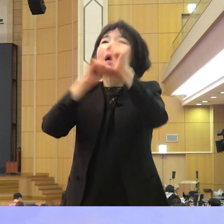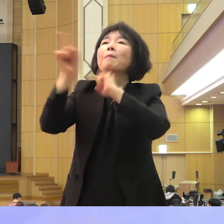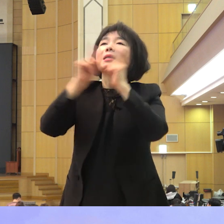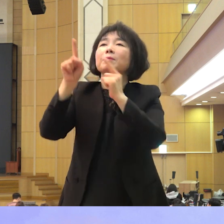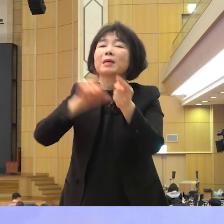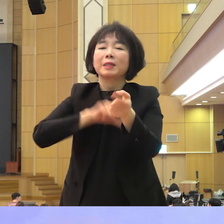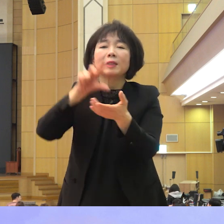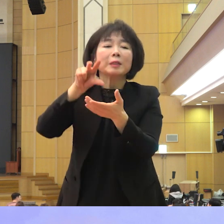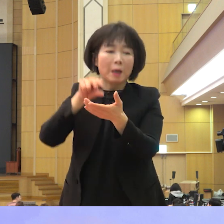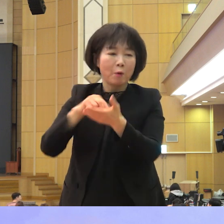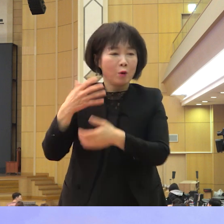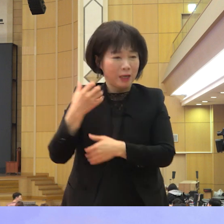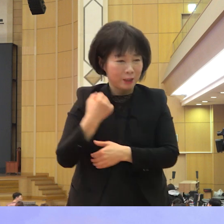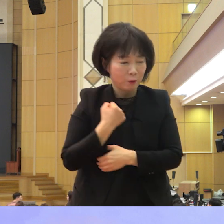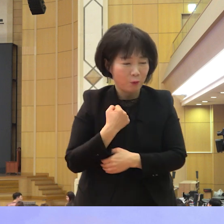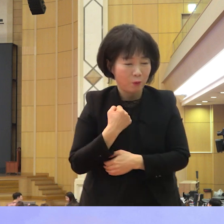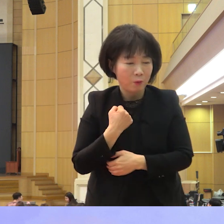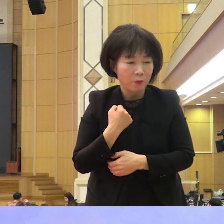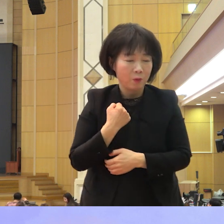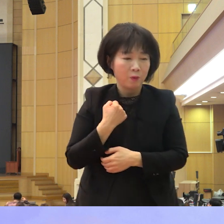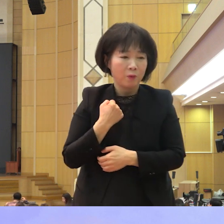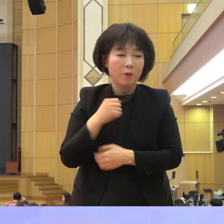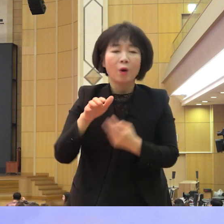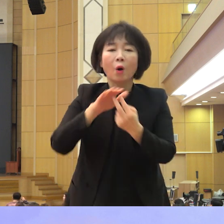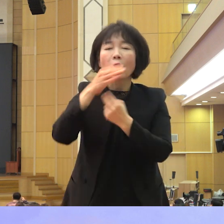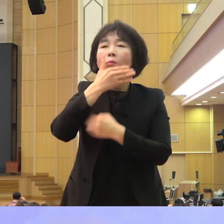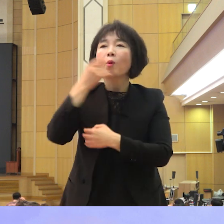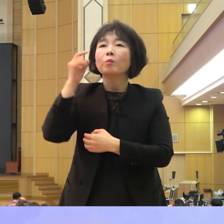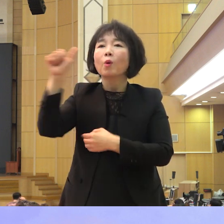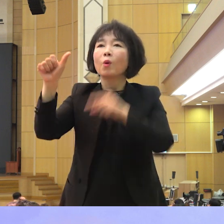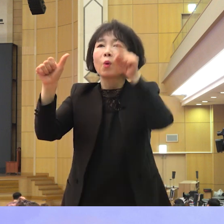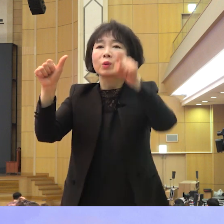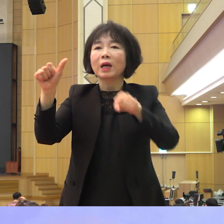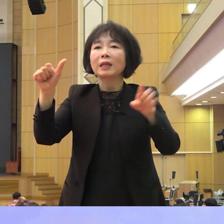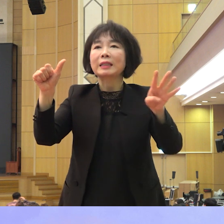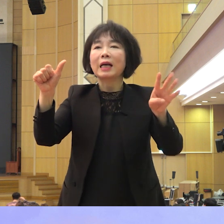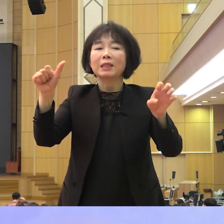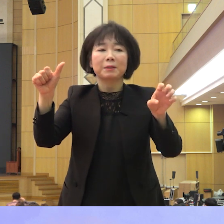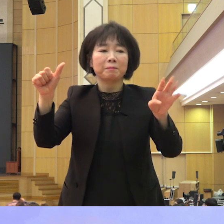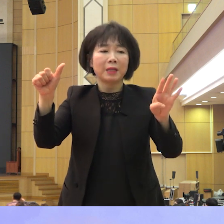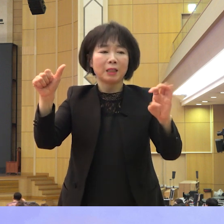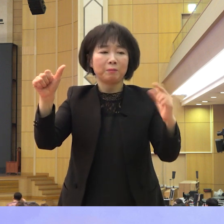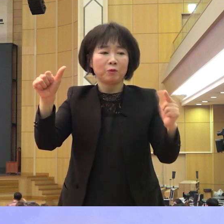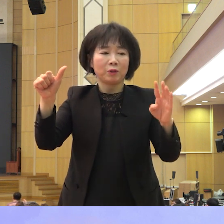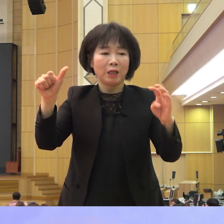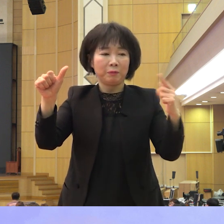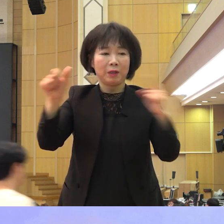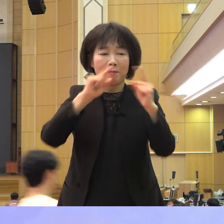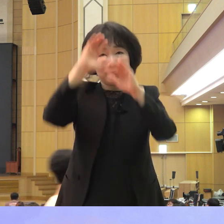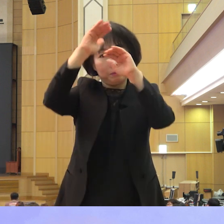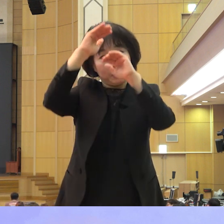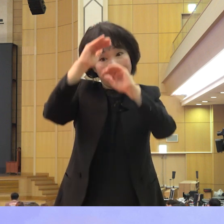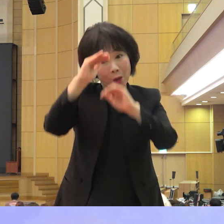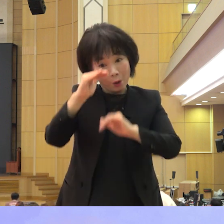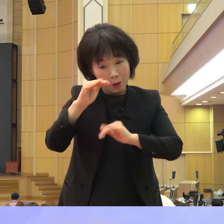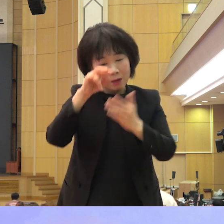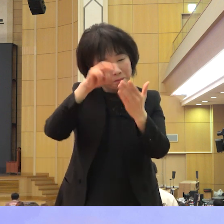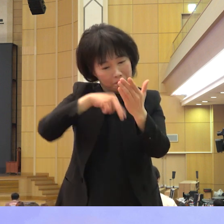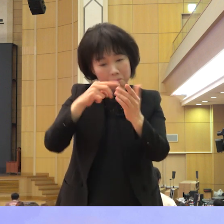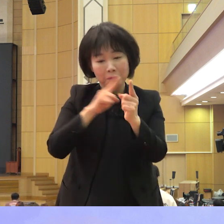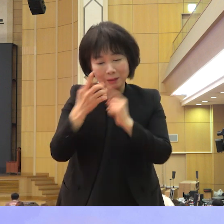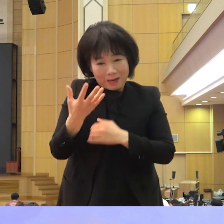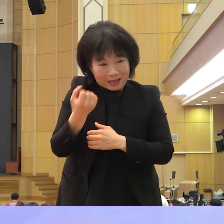하는 제목으로 요한복음 5장 46절 47절의 말씀의 본문을